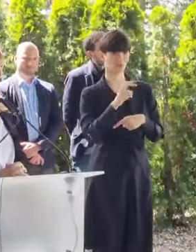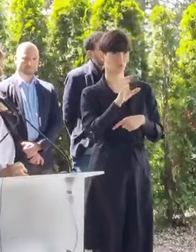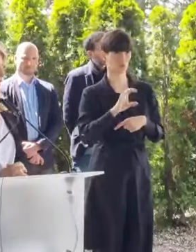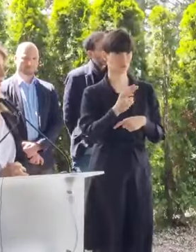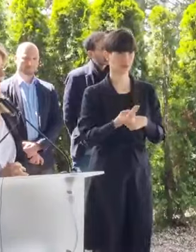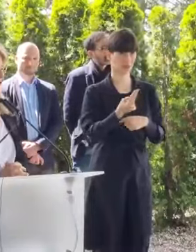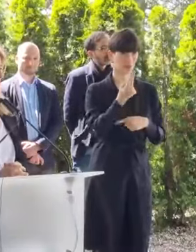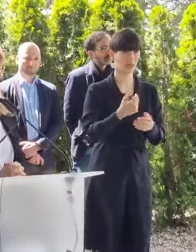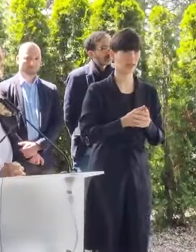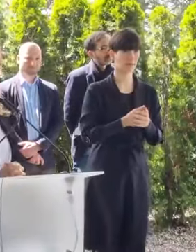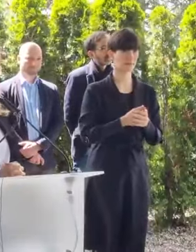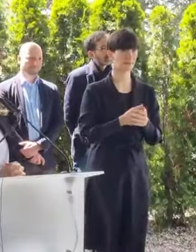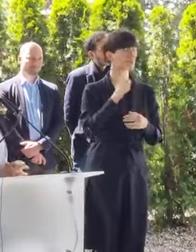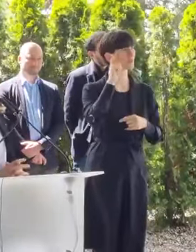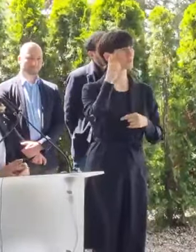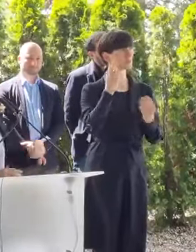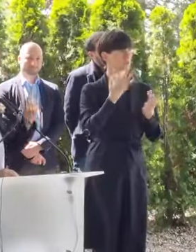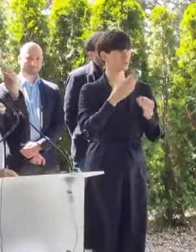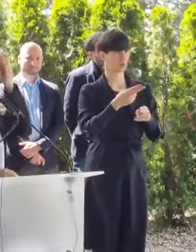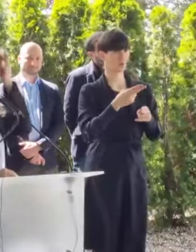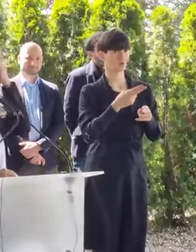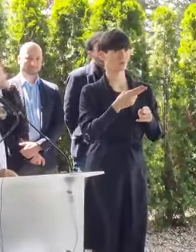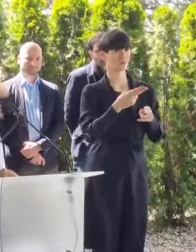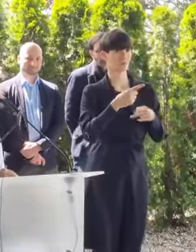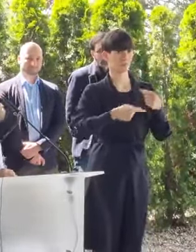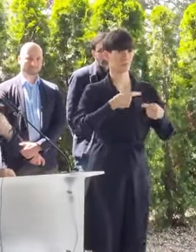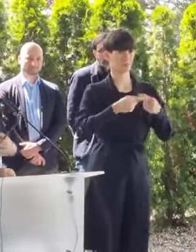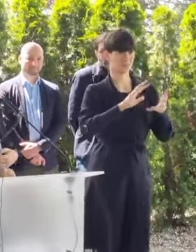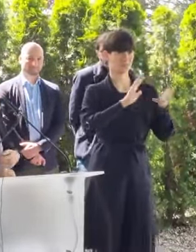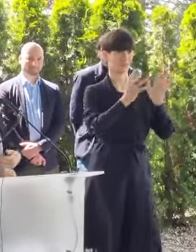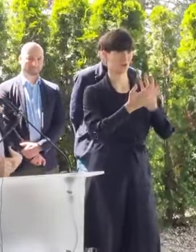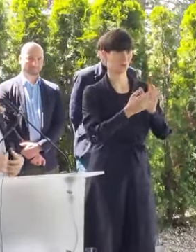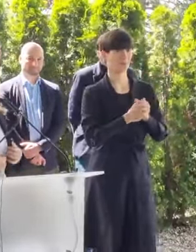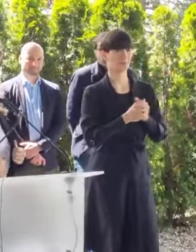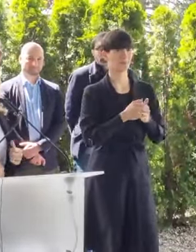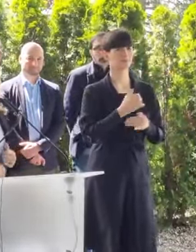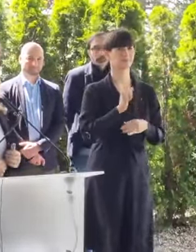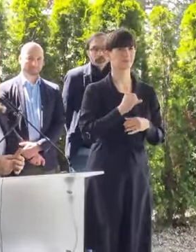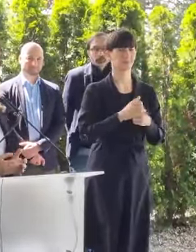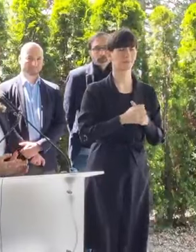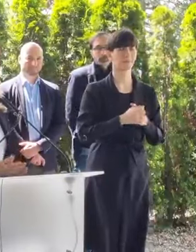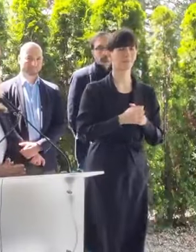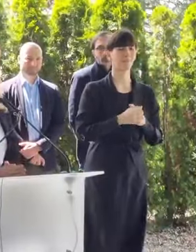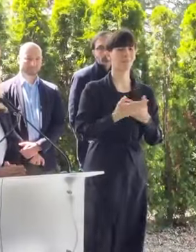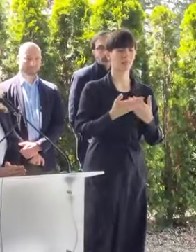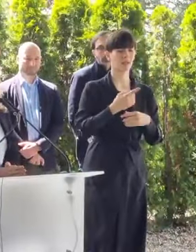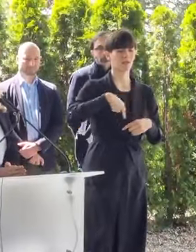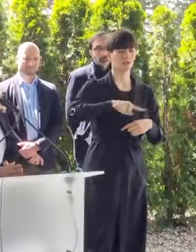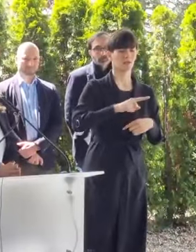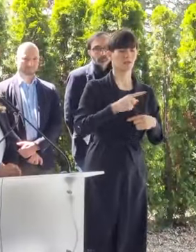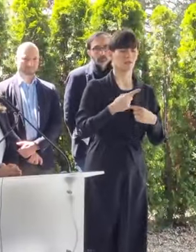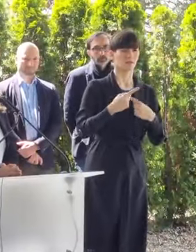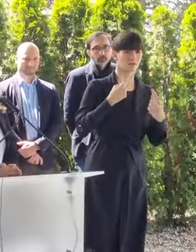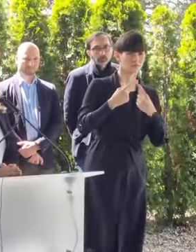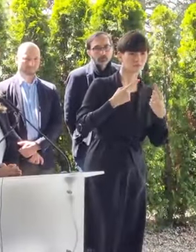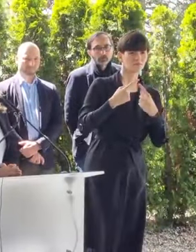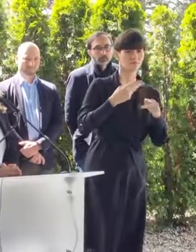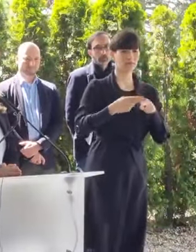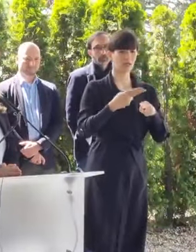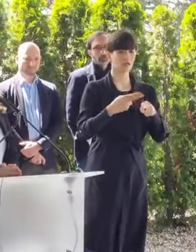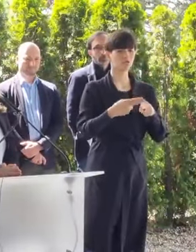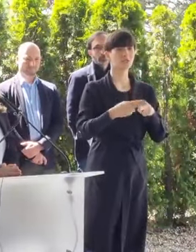budúcnosti? Myslíte reformný proces na Ukrajine? My sme sa rozprávali o reformách, najmä ktoré sa týkajú právneho štátu. Množstvo expertov už aj v minulosti